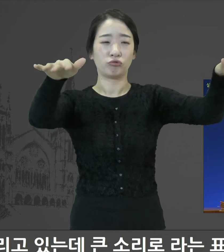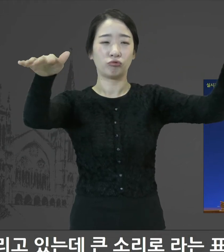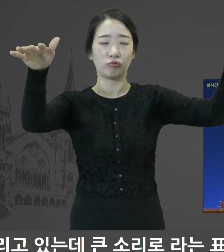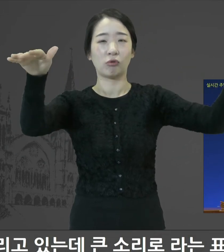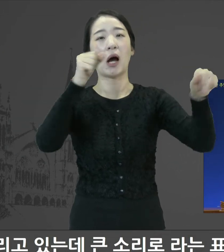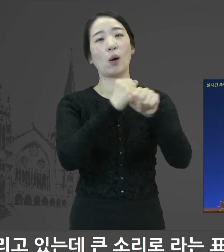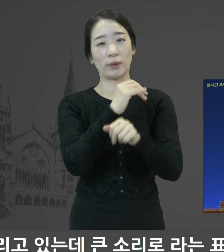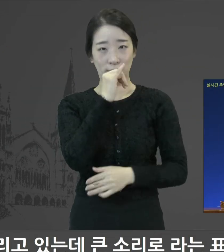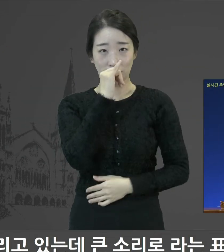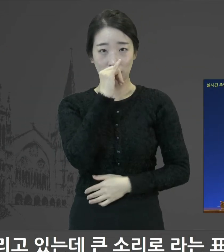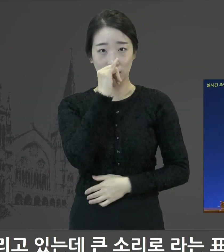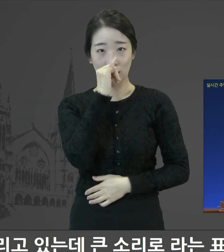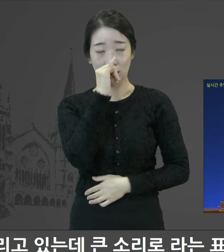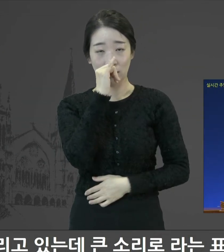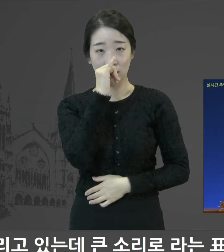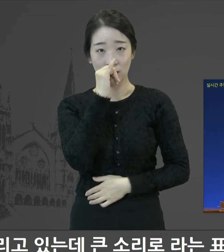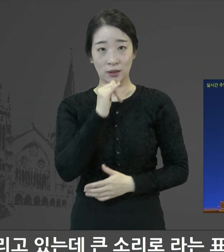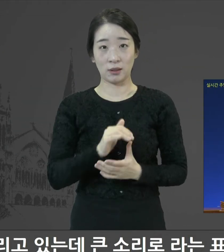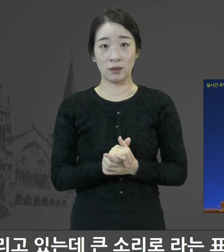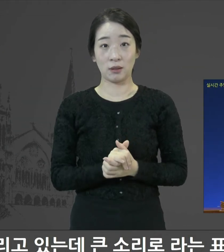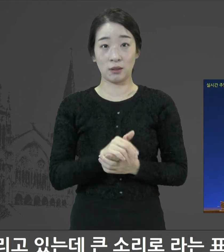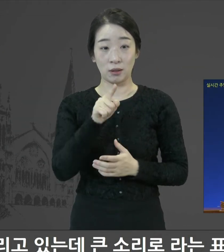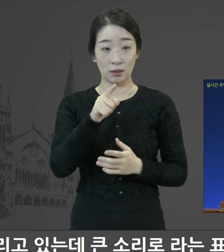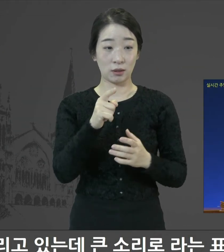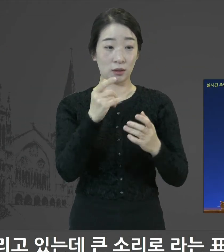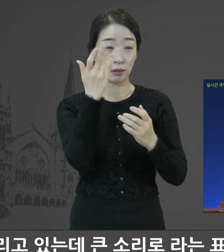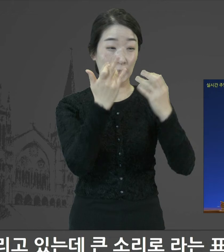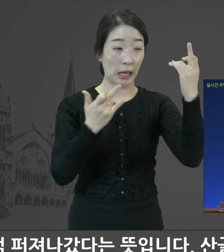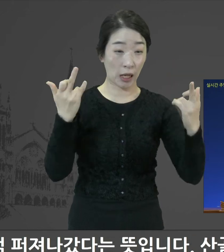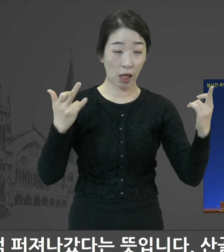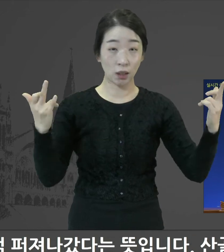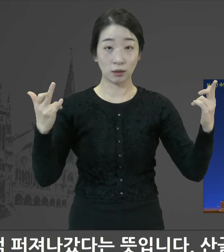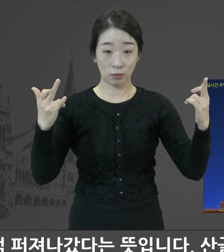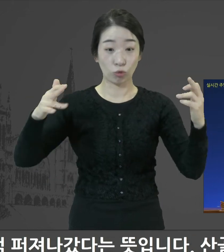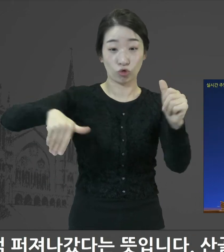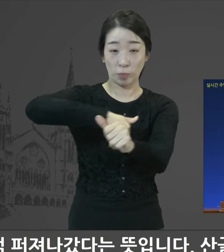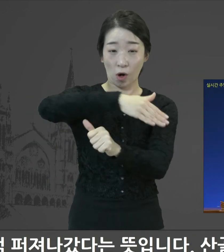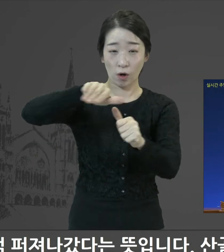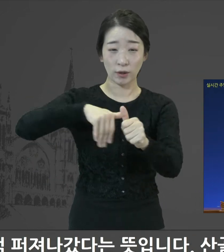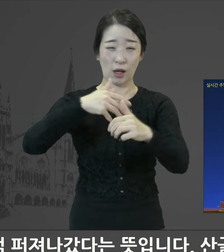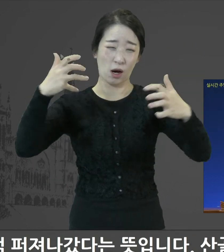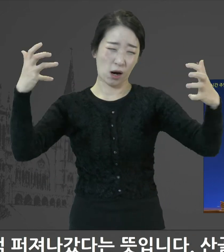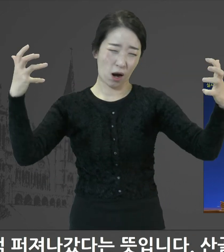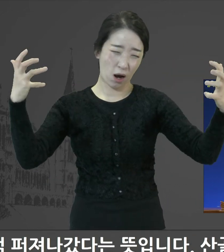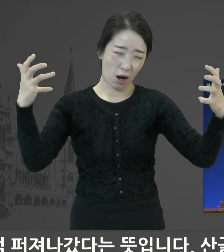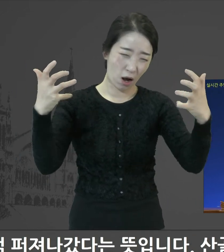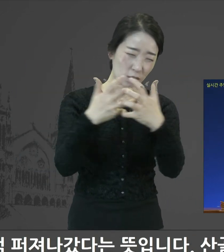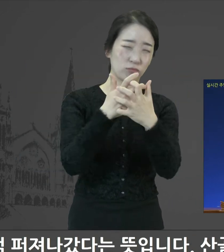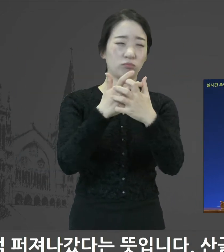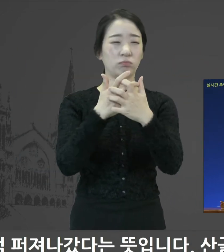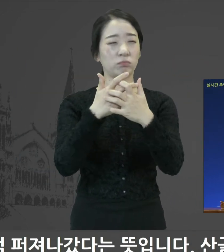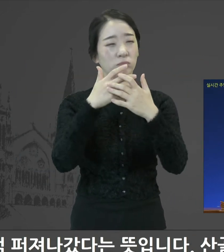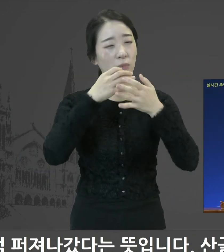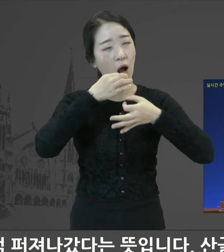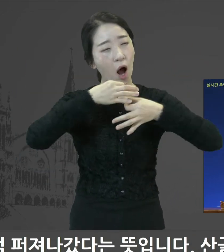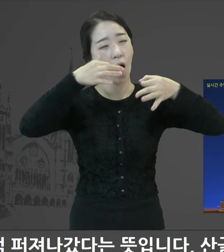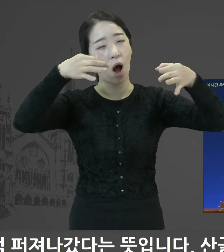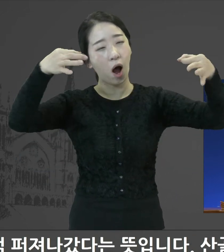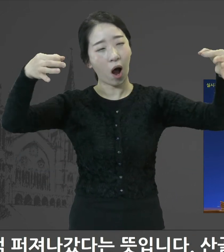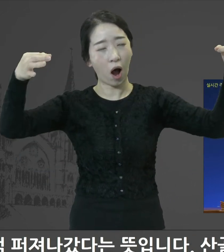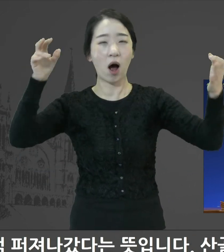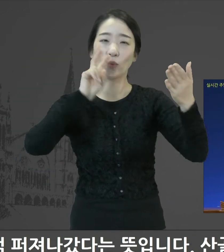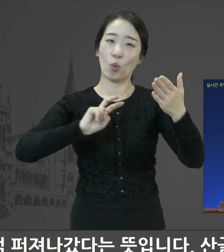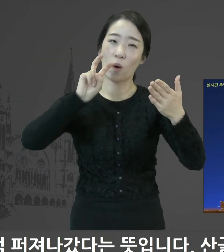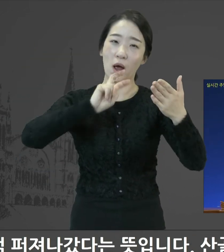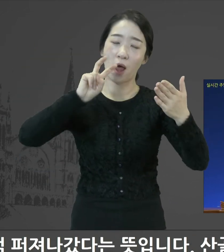거예요. 결론은 그 산골을 다 채운 겁니다. 그 소리가 가득 채운 겁니다. 그 소리가.